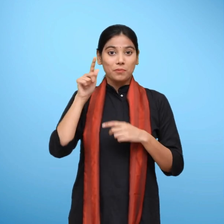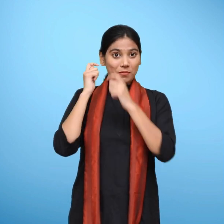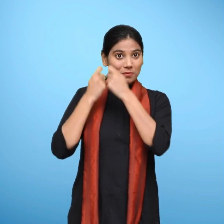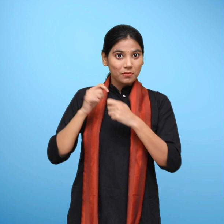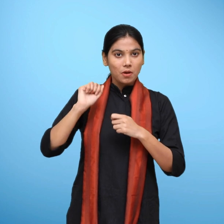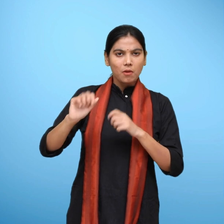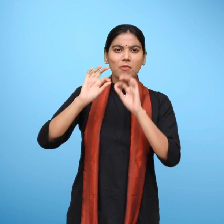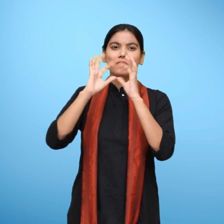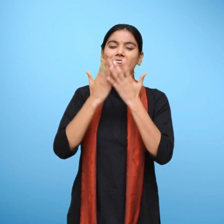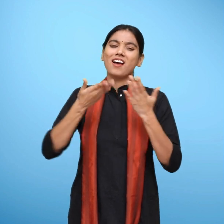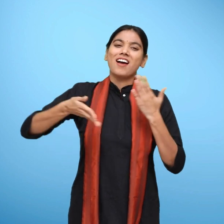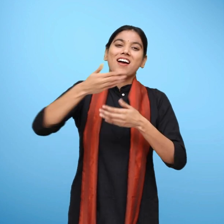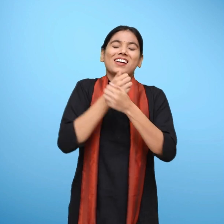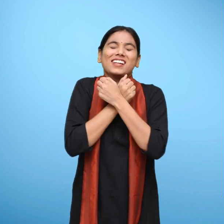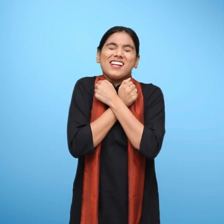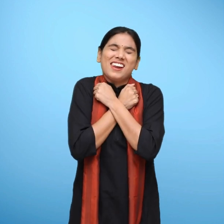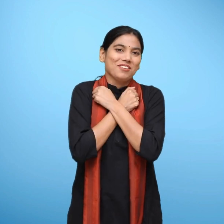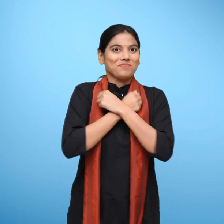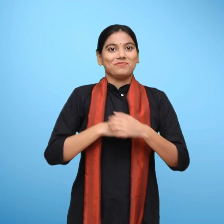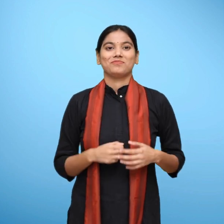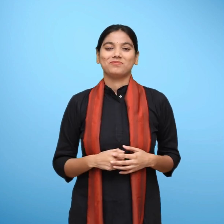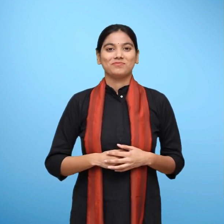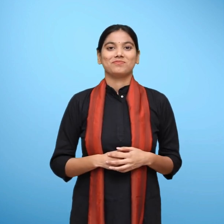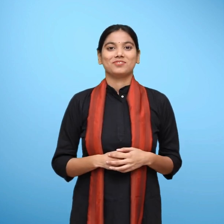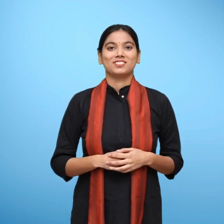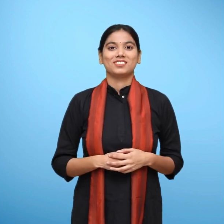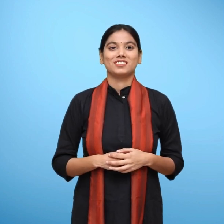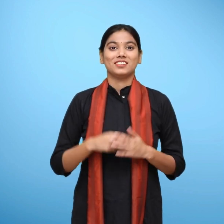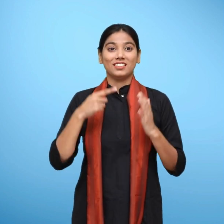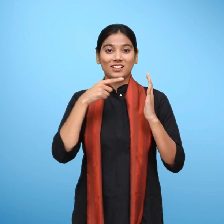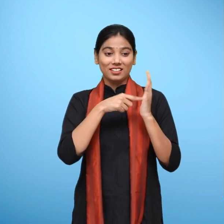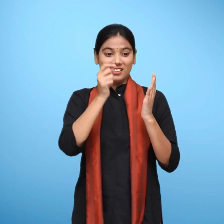भरा है मीना का परिवार मालती